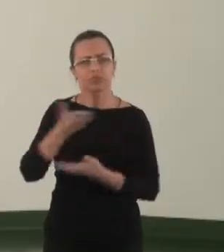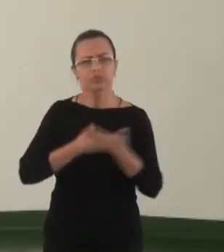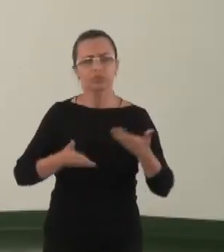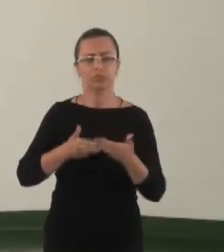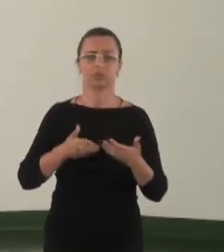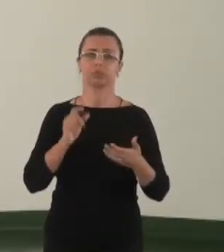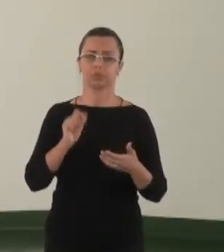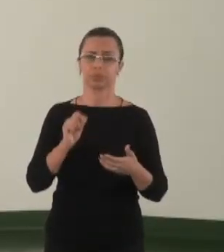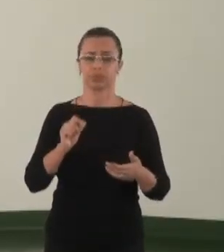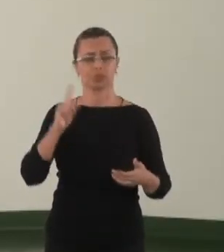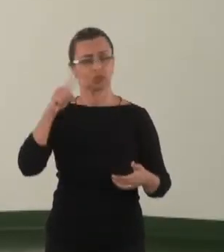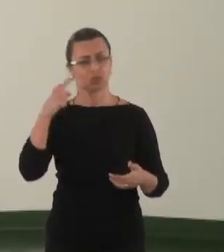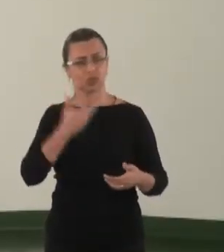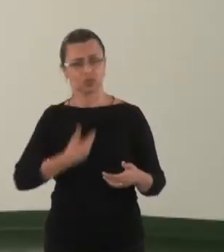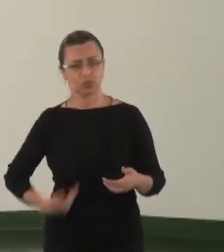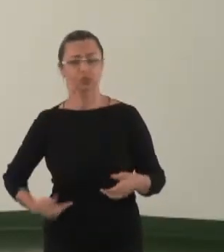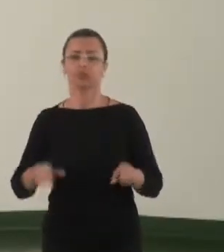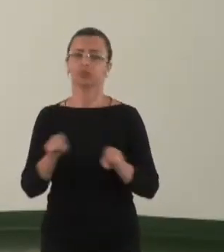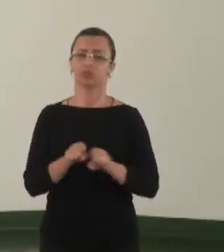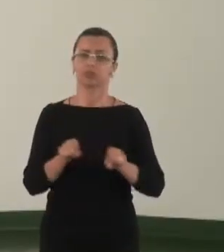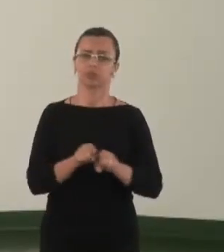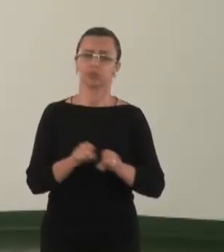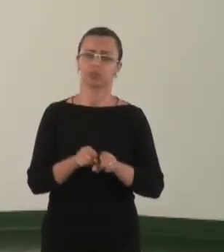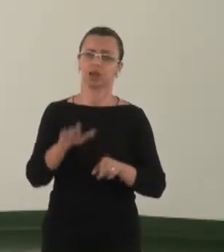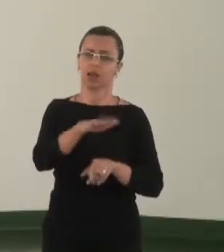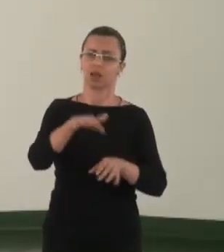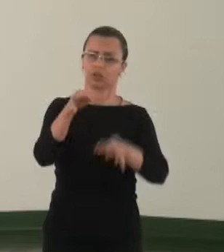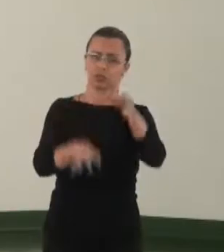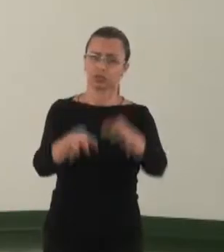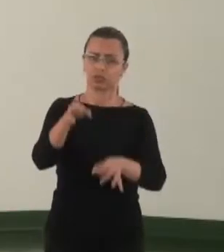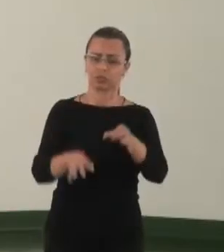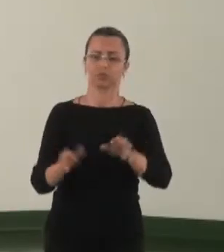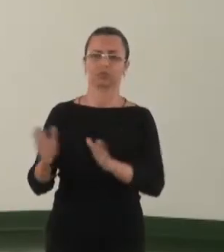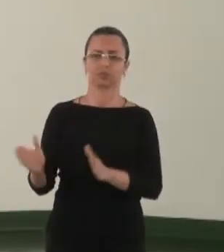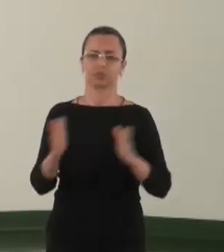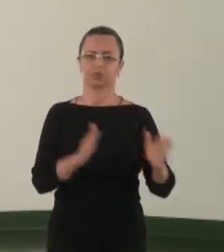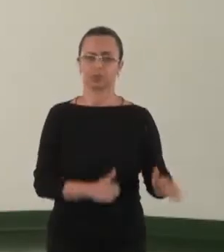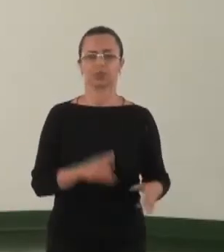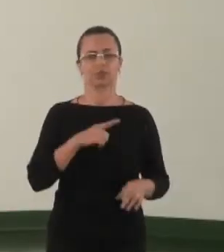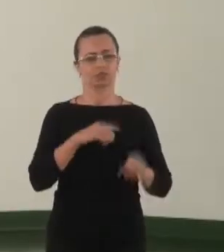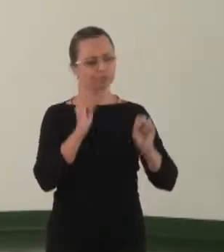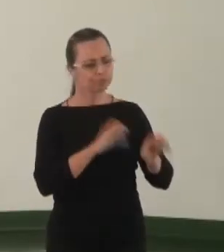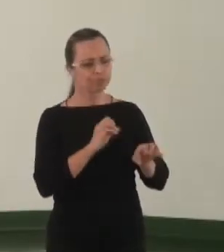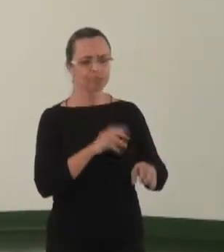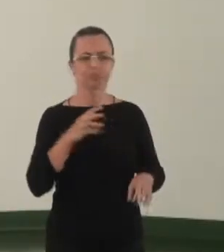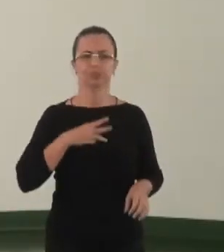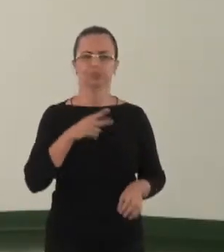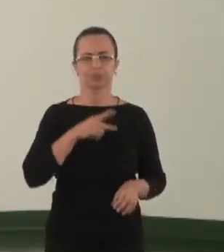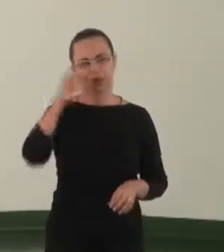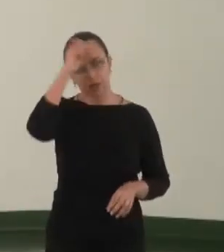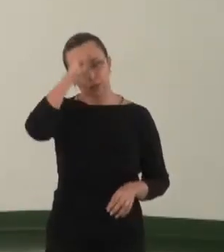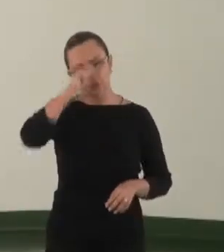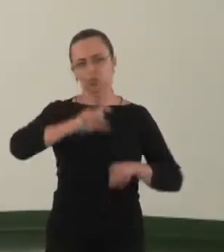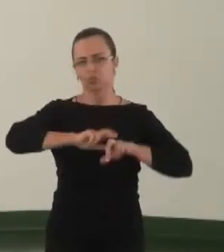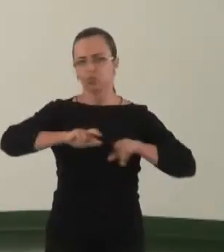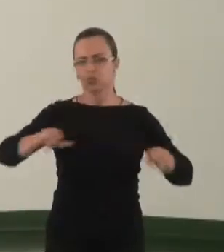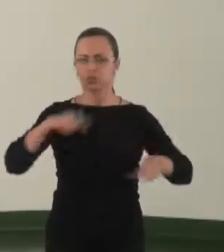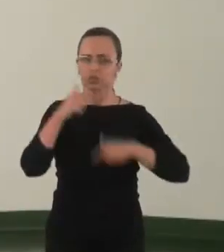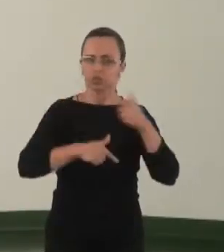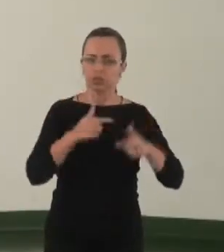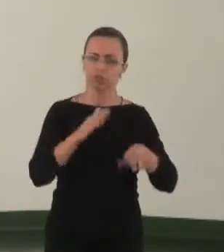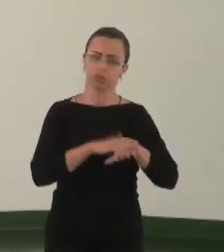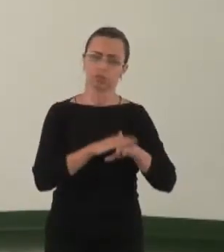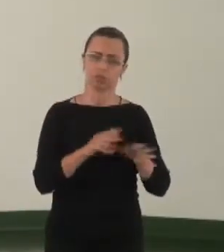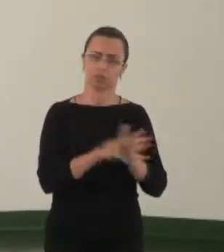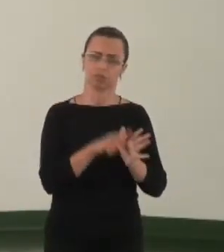Defensoria Pública e o Poder Judiciário para tratar desses casos. Capacitação do MP e utilização de outros saberes para auxiliar na atuação do